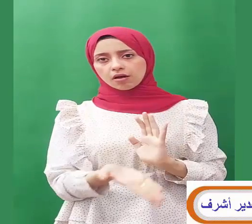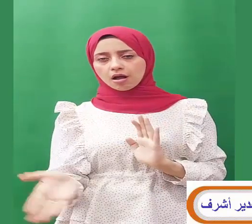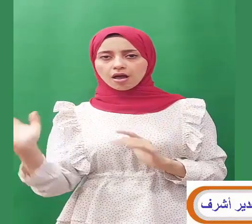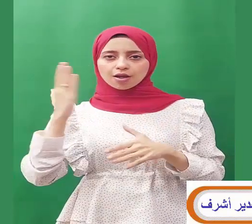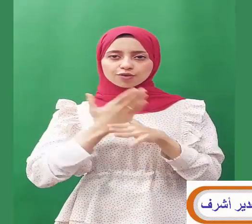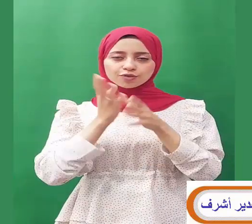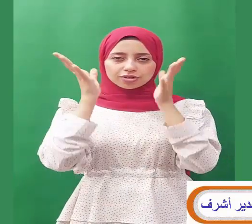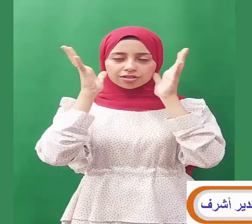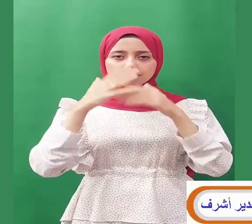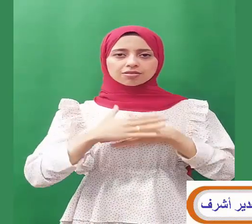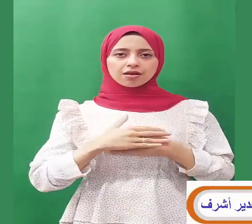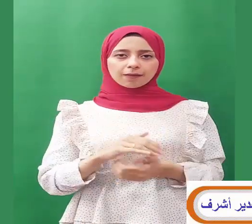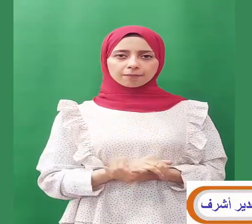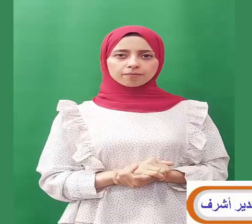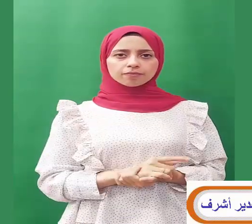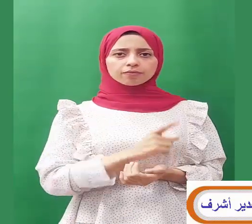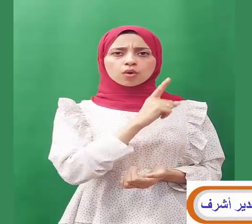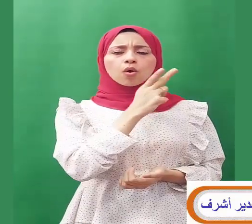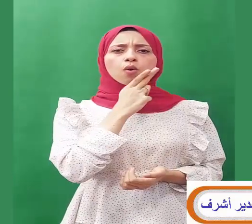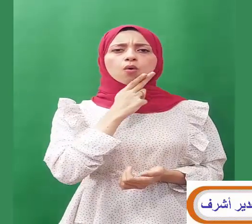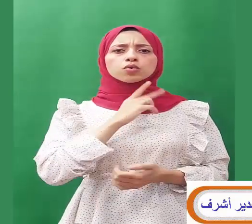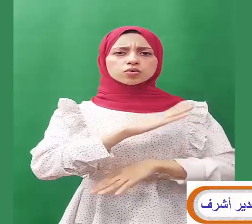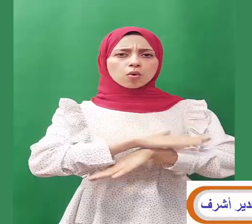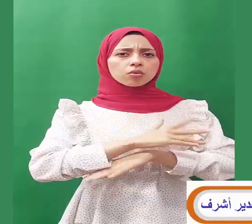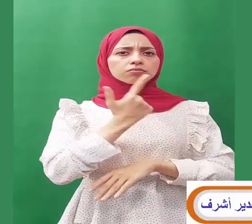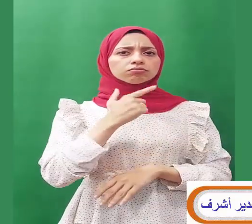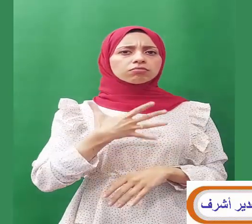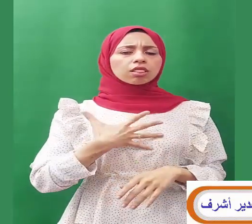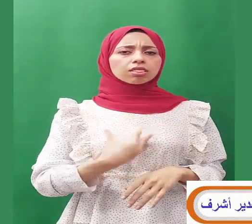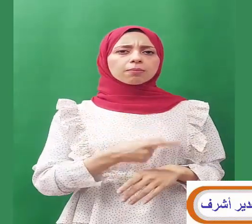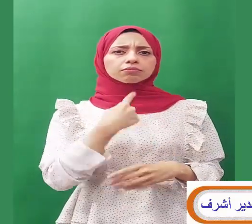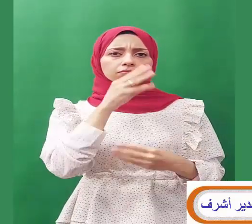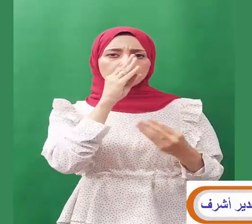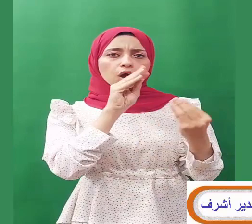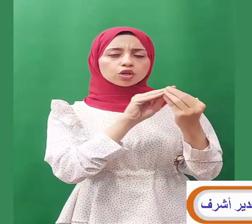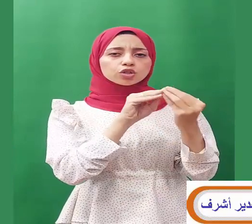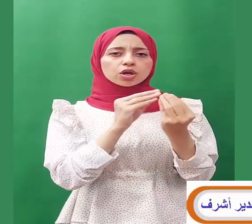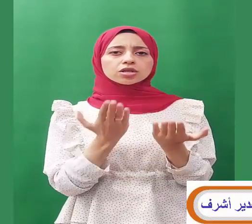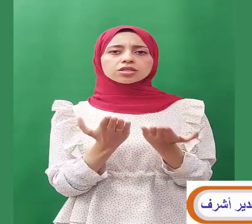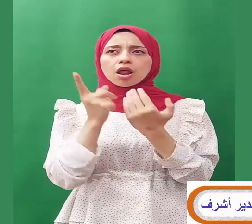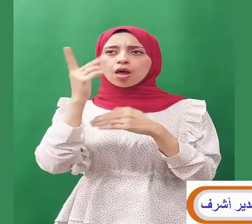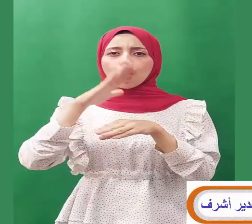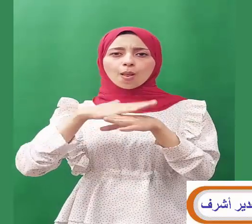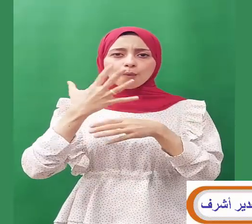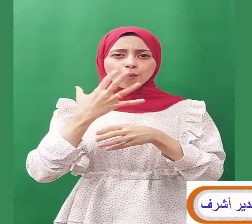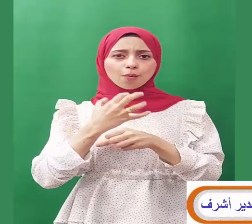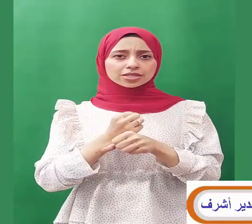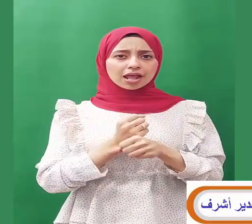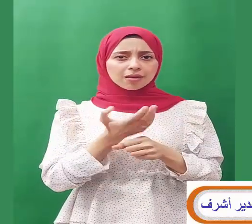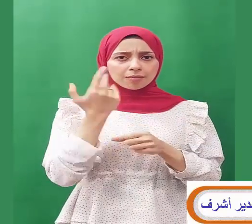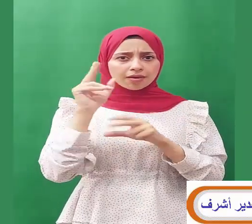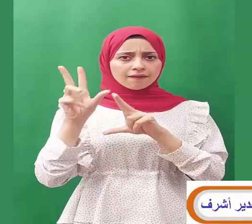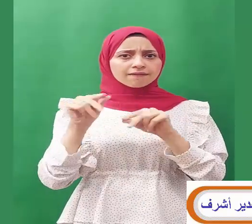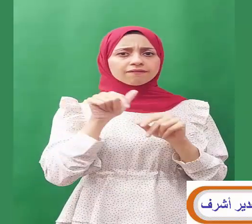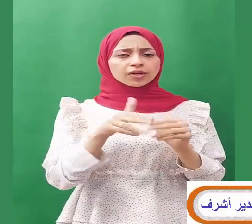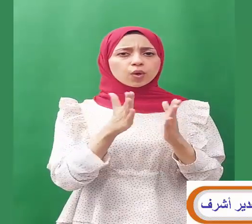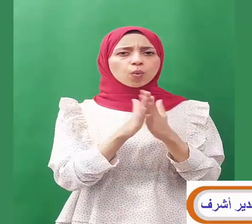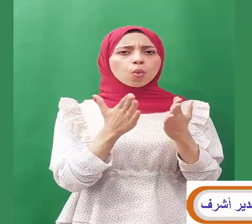الصلاه وكان من حسن خلقه وطيب عشرته صلى الله عليه وسلم كما ثبت في كتب السنه